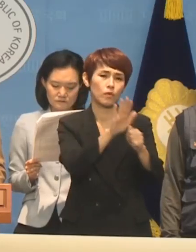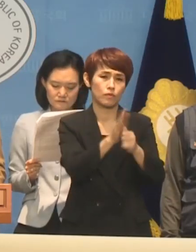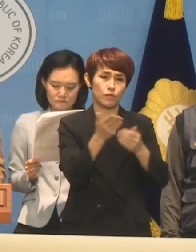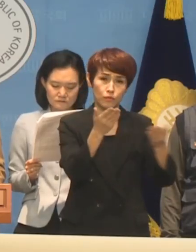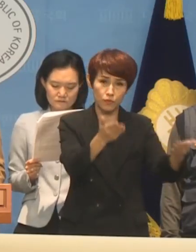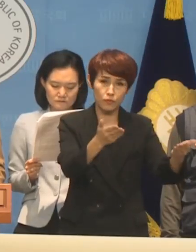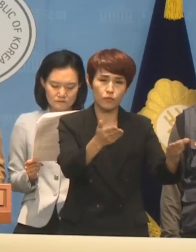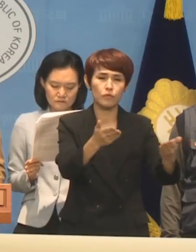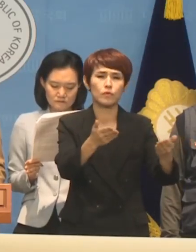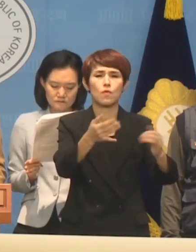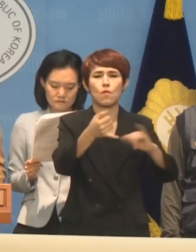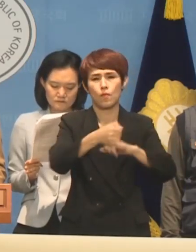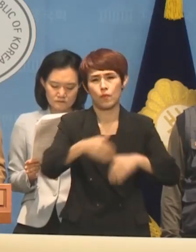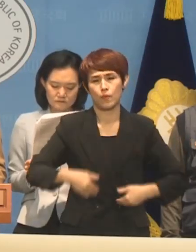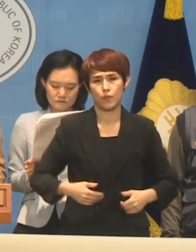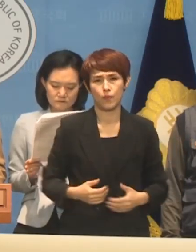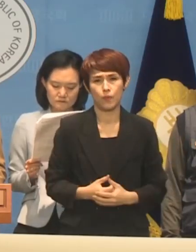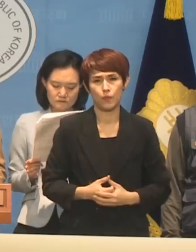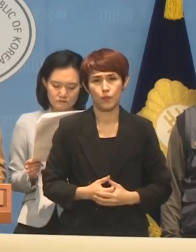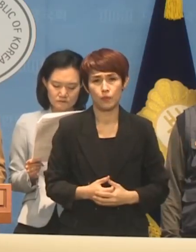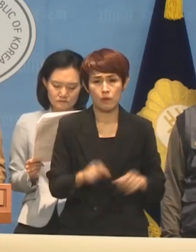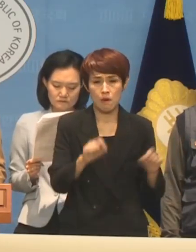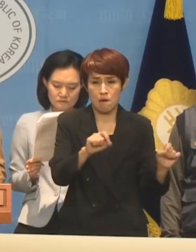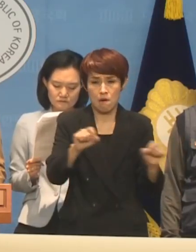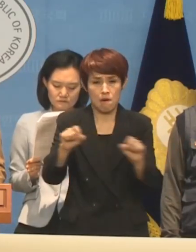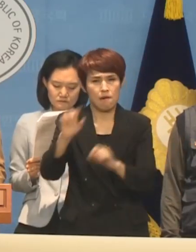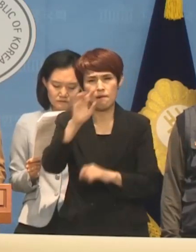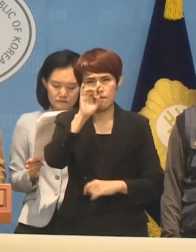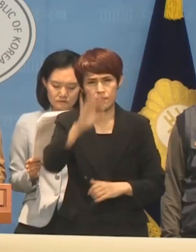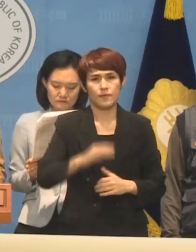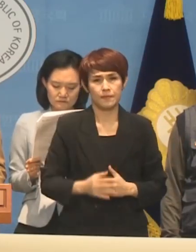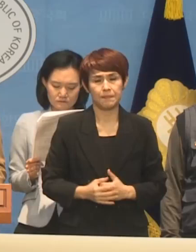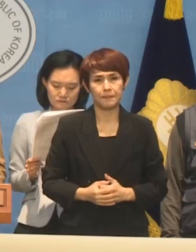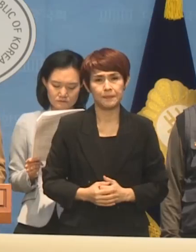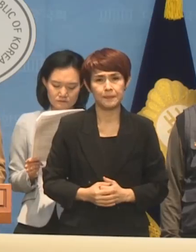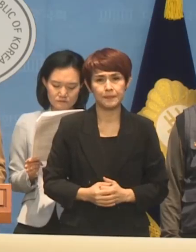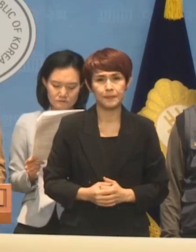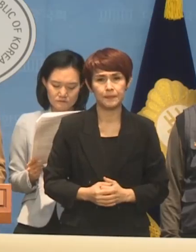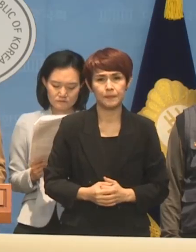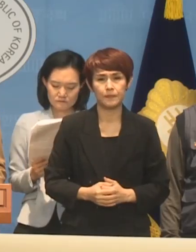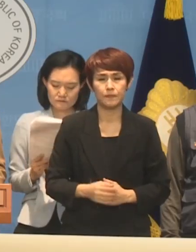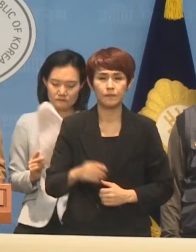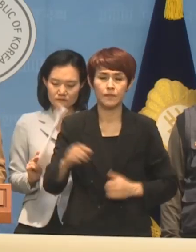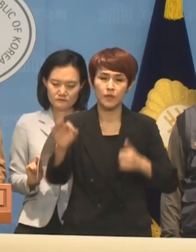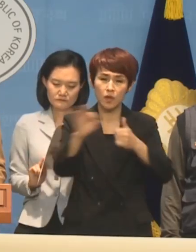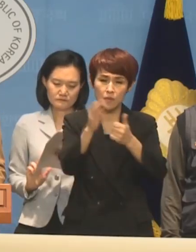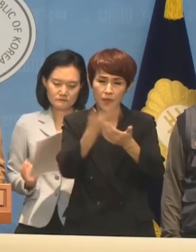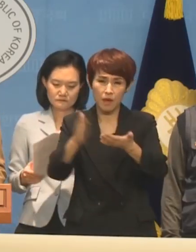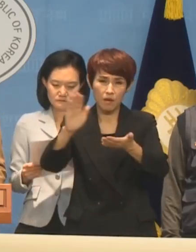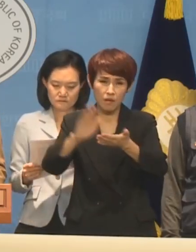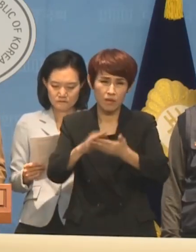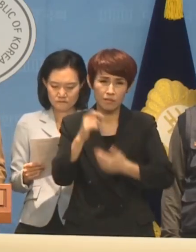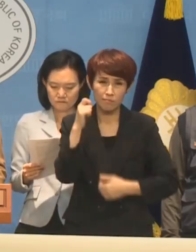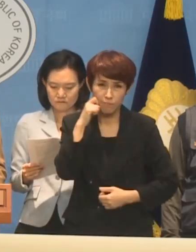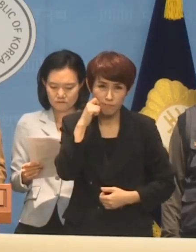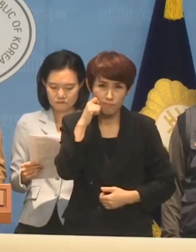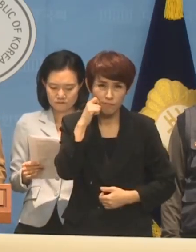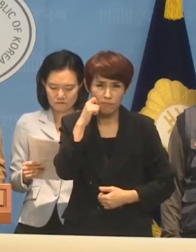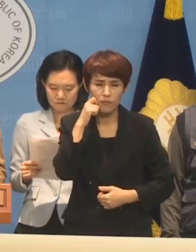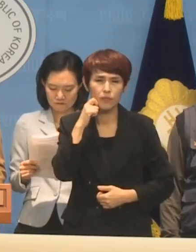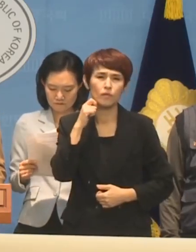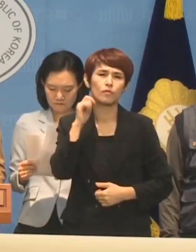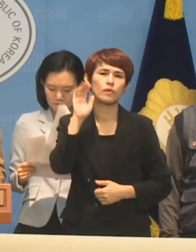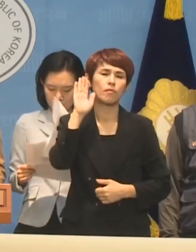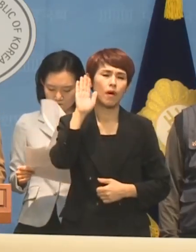반드시 터야 합니다. 더 이상 놓쳐서는 안 될 것입니다. 또다시 연금개혁을 하지 못하면 우리는